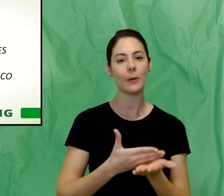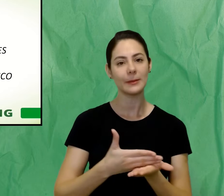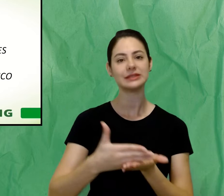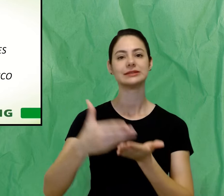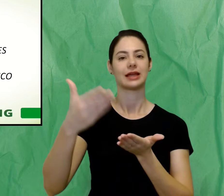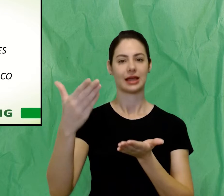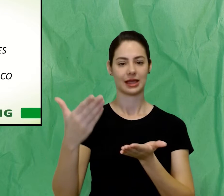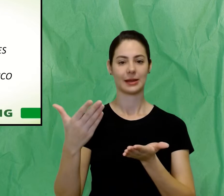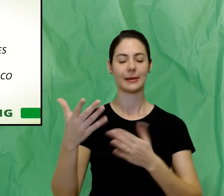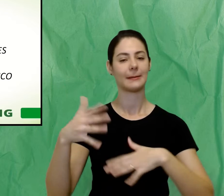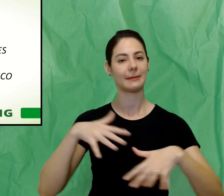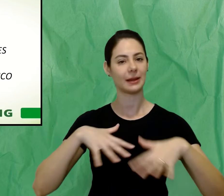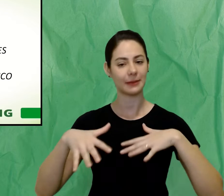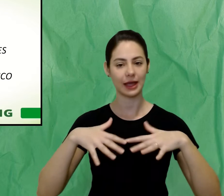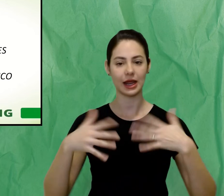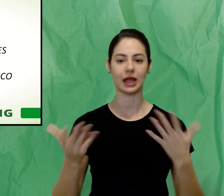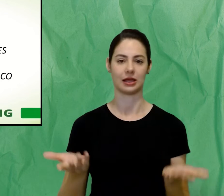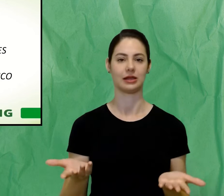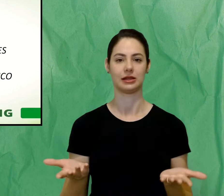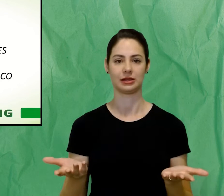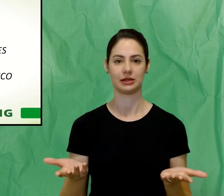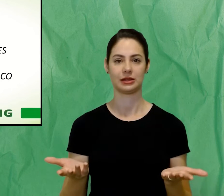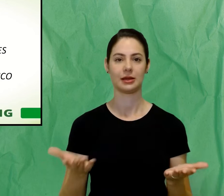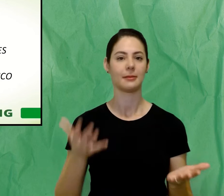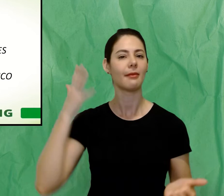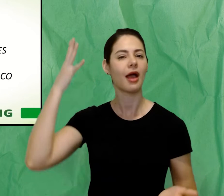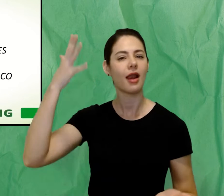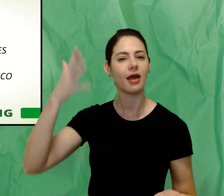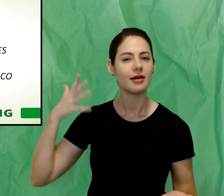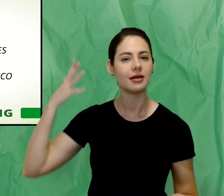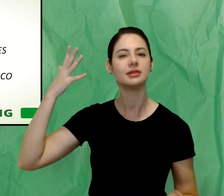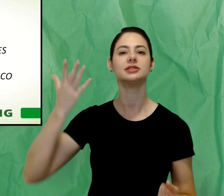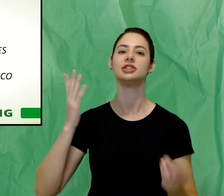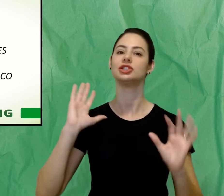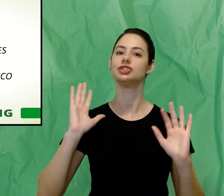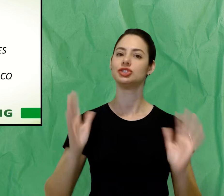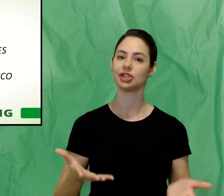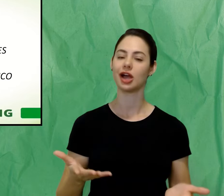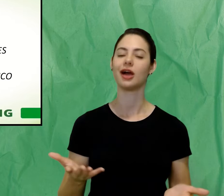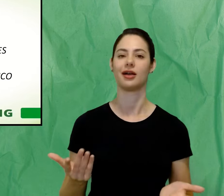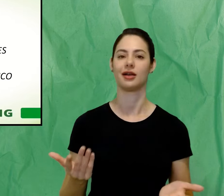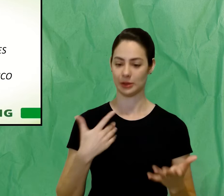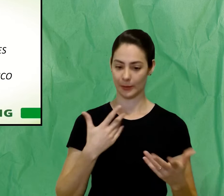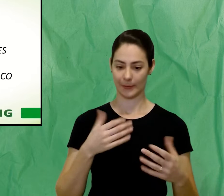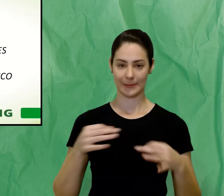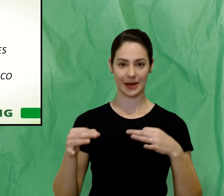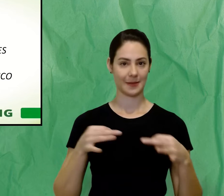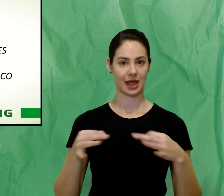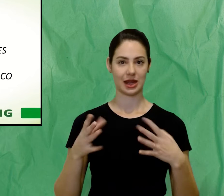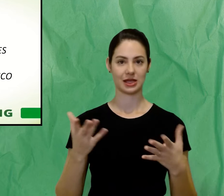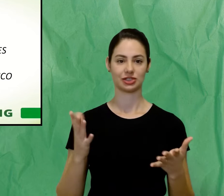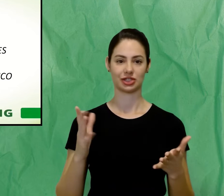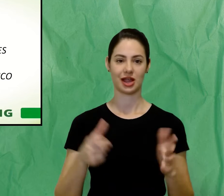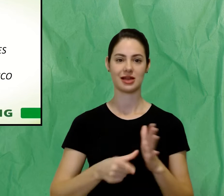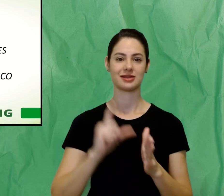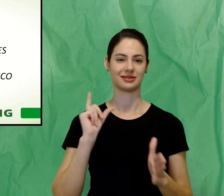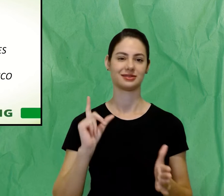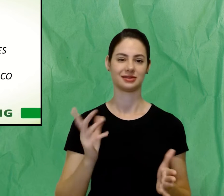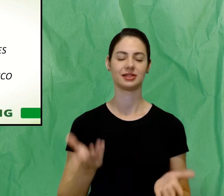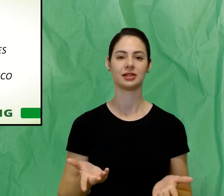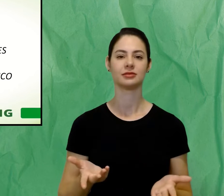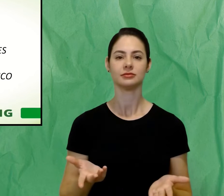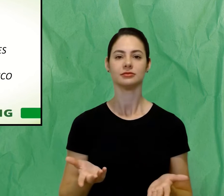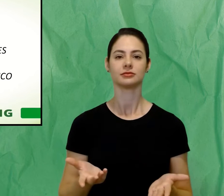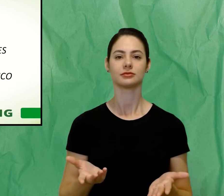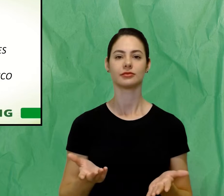podemos começar a preparar, talvez, palestras, né? Já nos preparando,